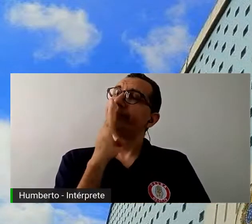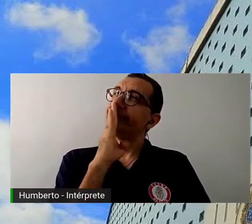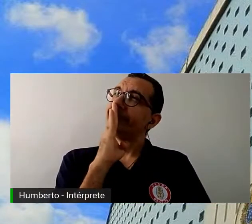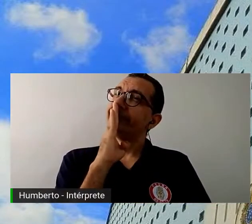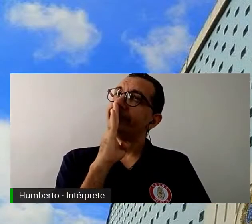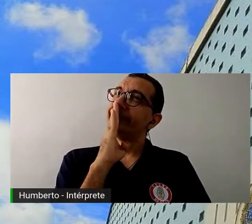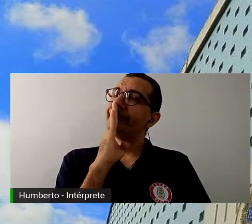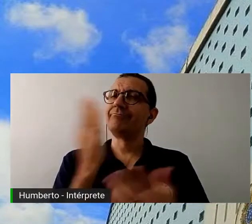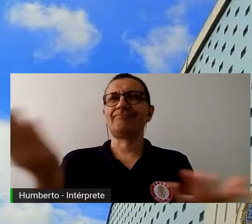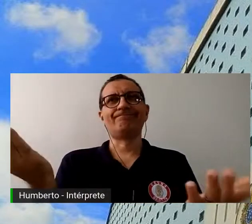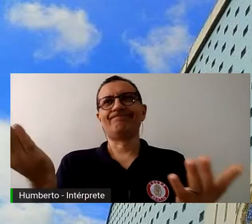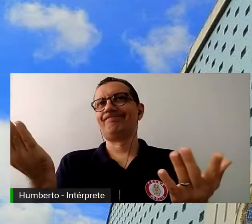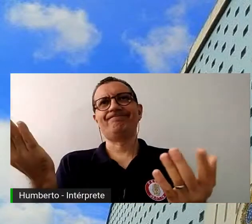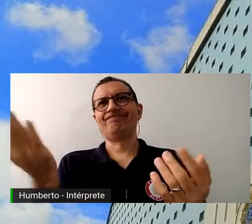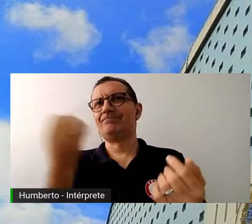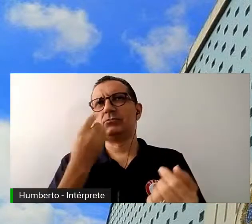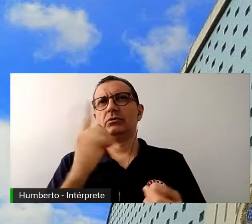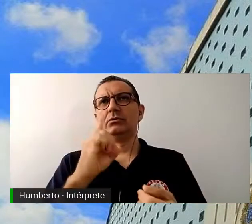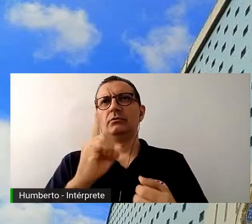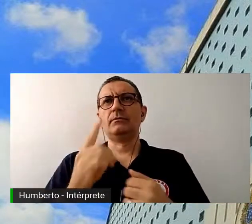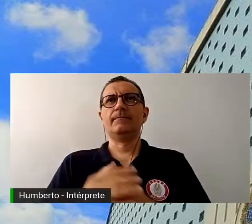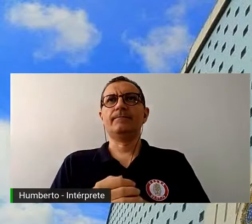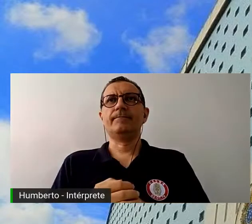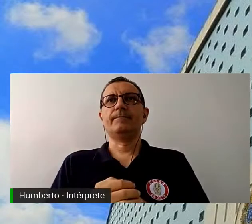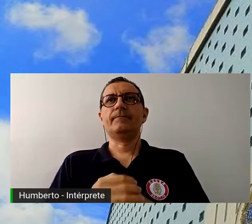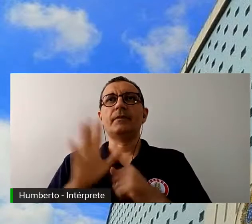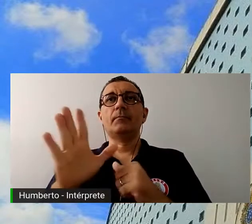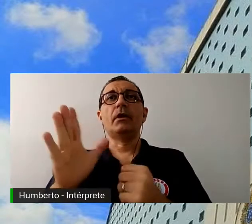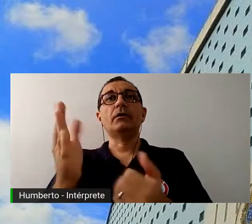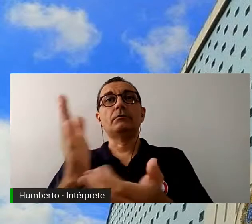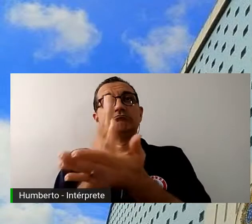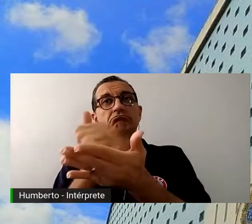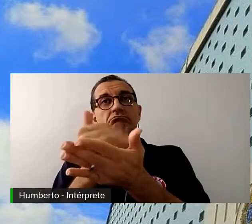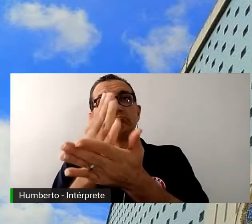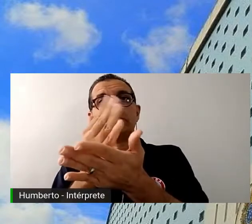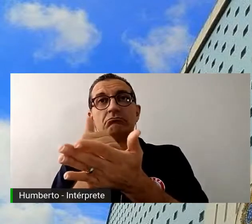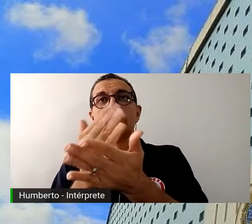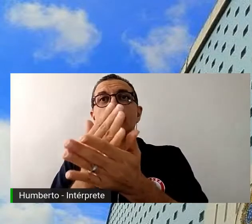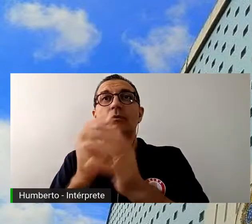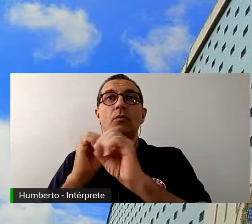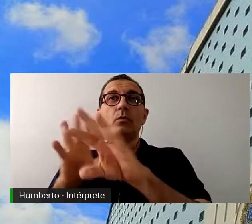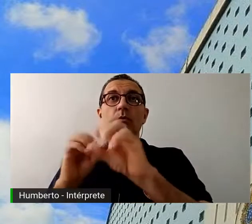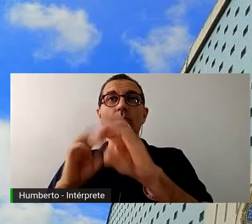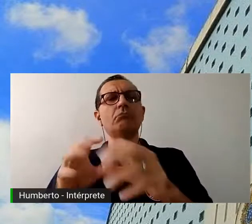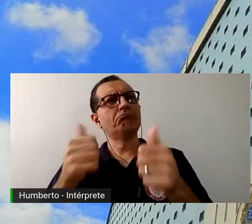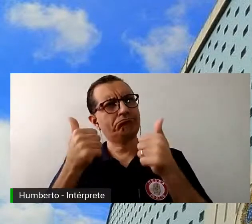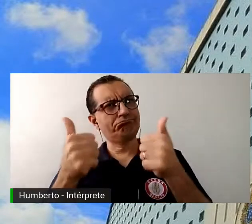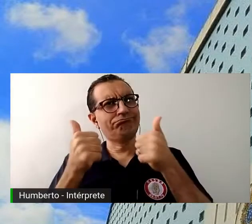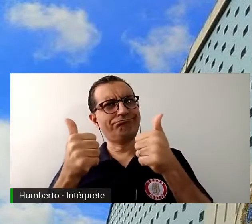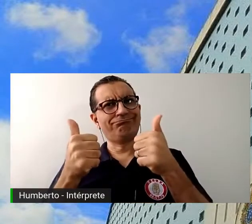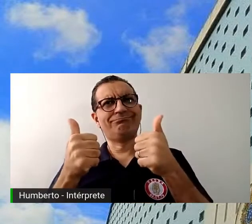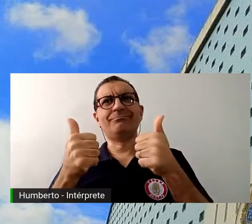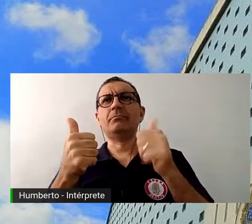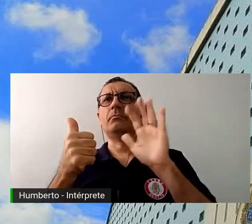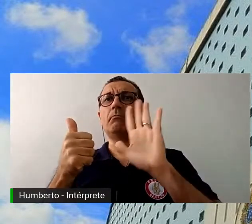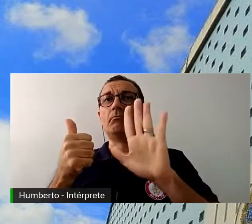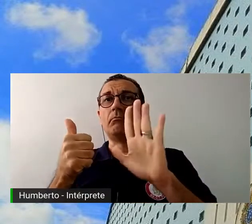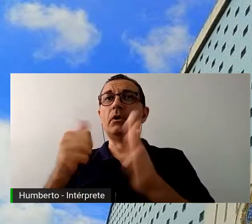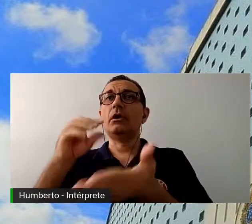superação da fragmentação dos conhecimentos, excelente, mas não será esta a expressão do tempo